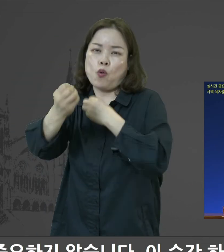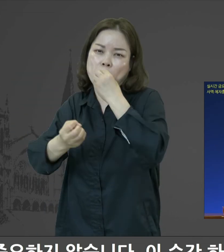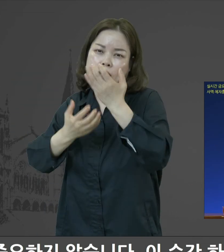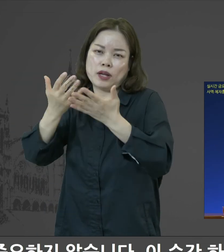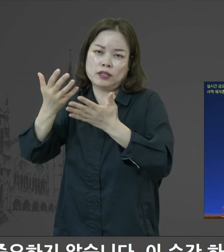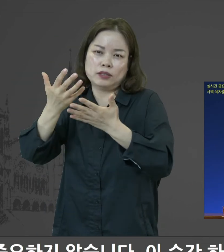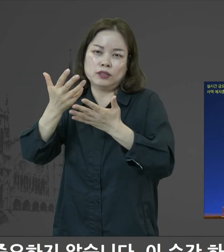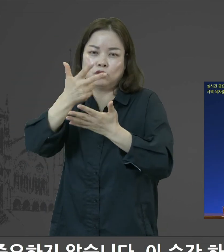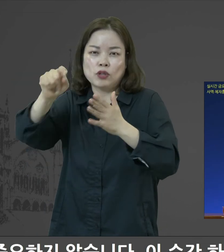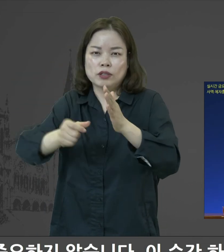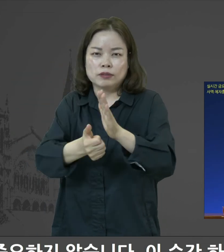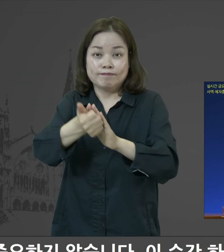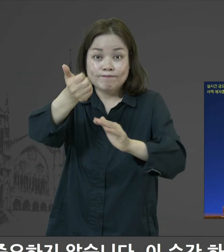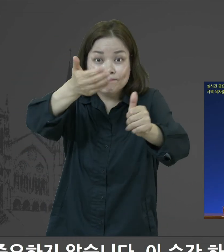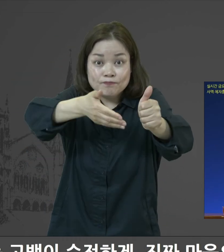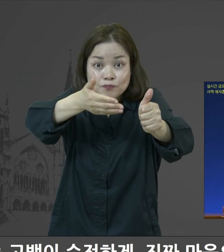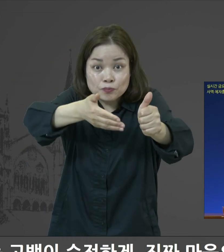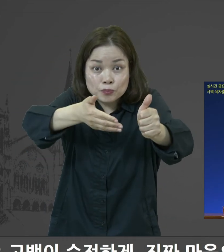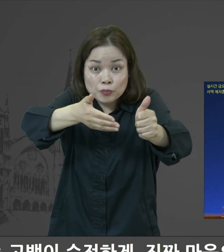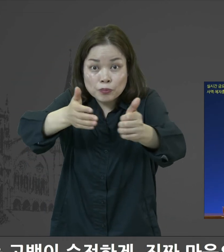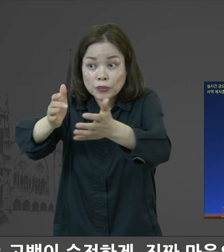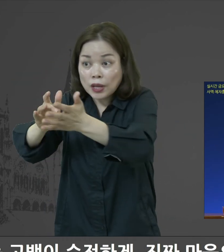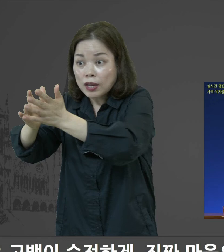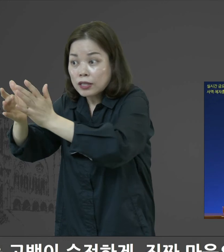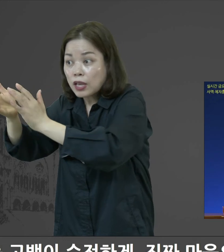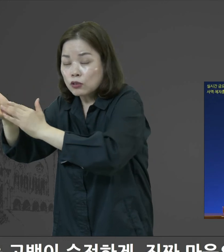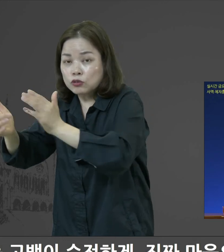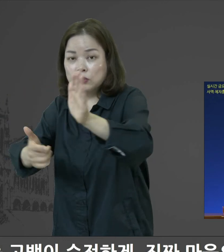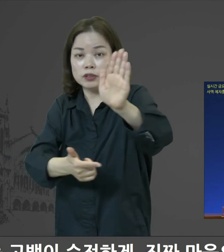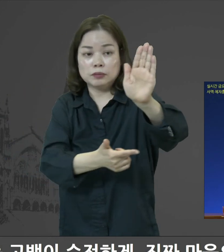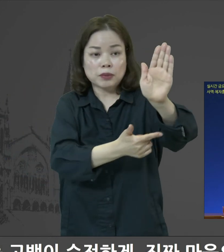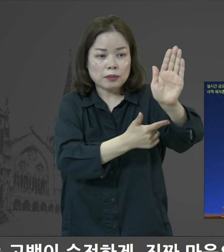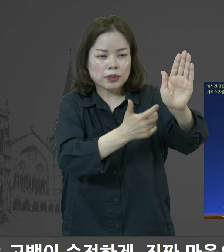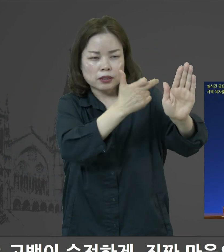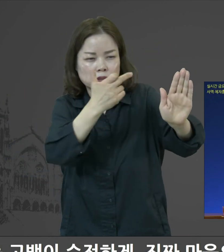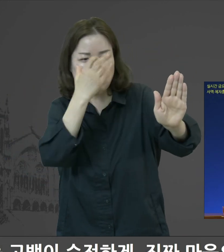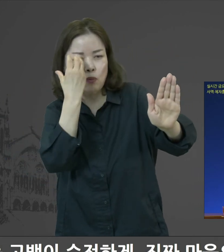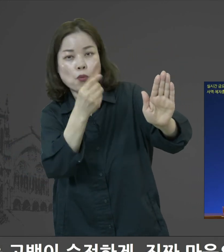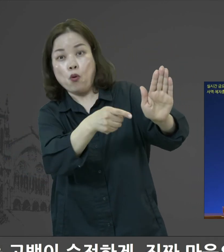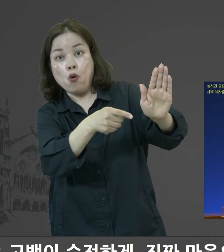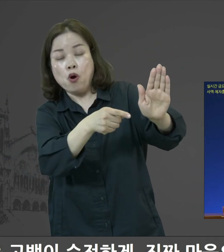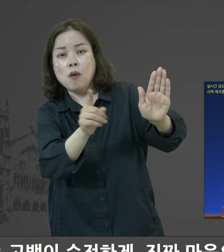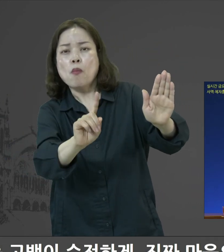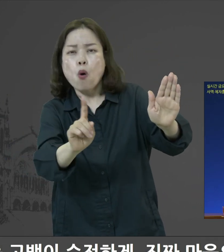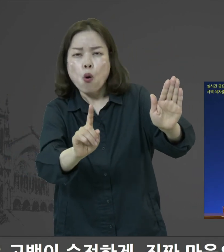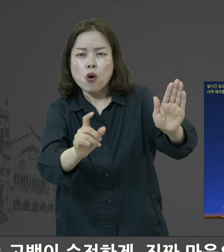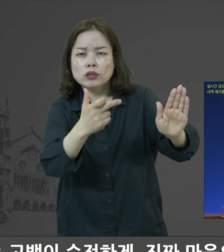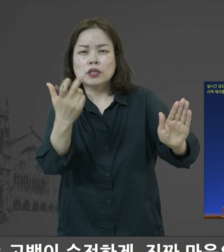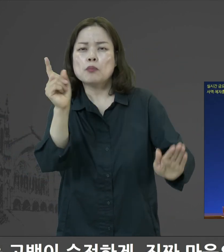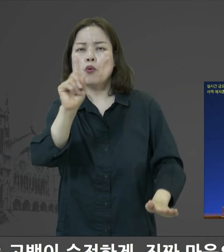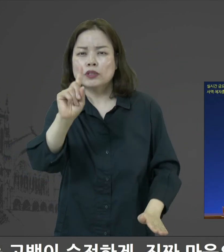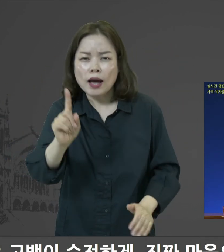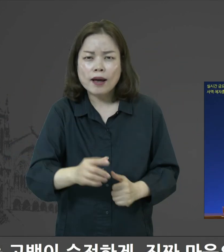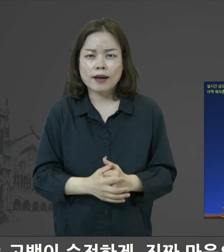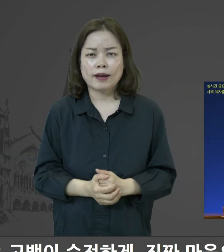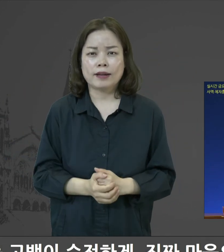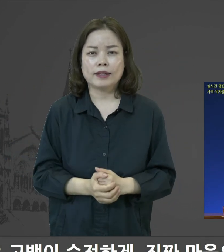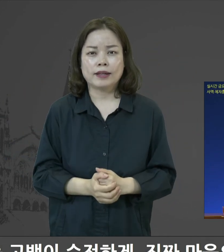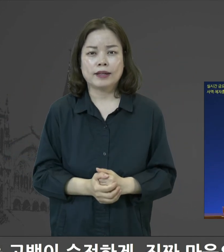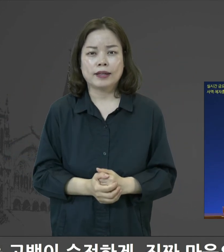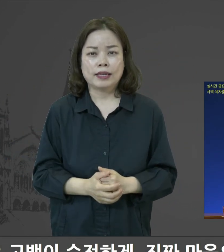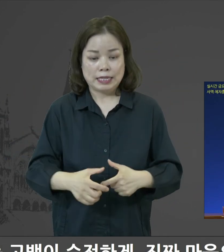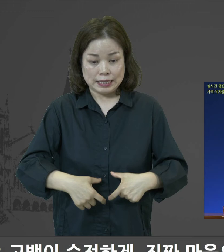간절히 소망합니다. 예수님이 나다나엘에게 더 큰 걸 보리라라고 얘기하십니다. 더 큰 게 뭐냐?